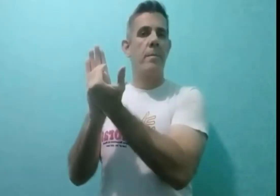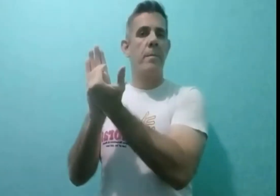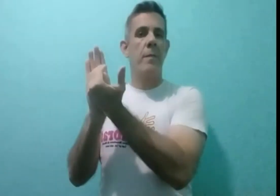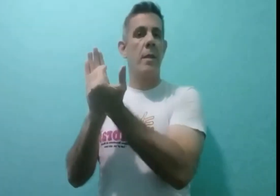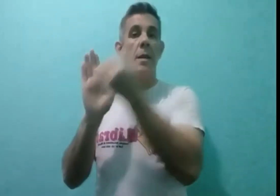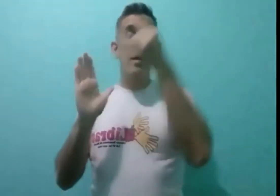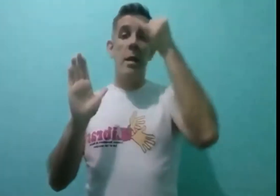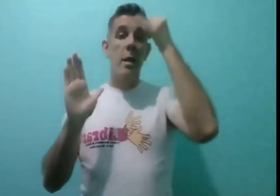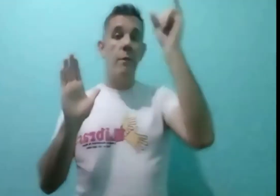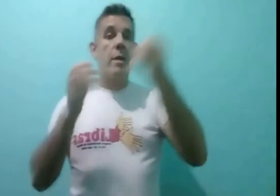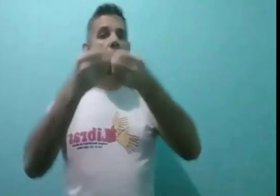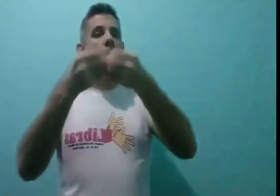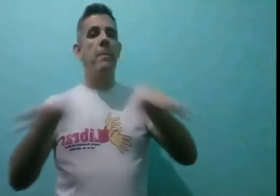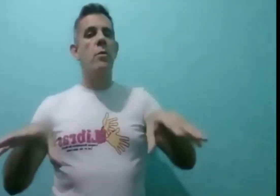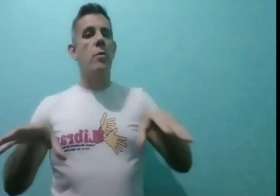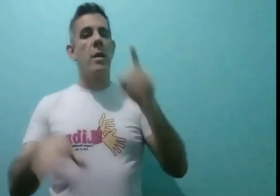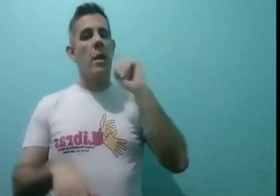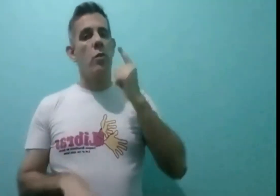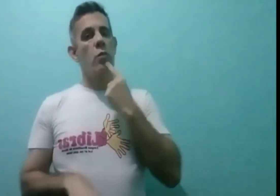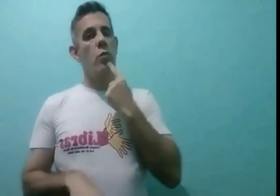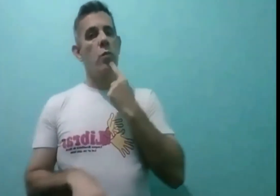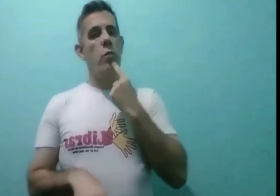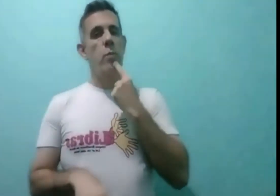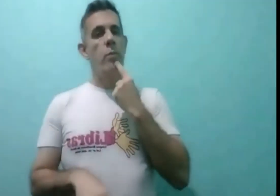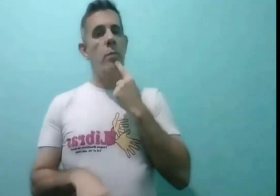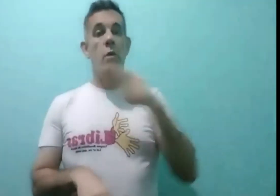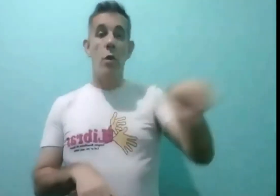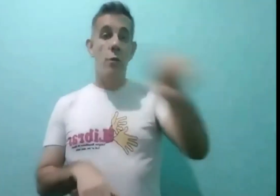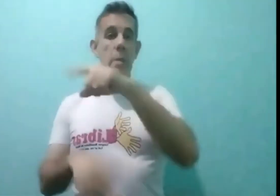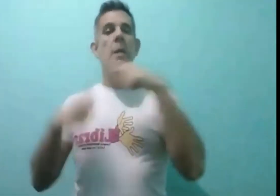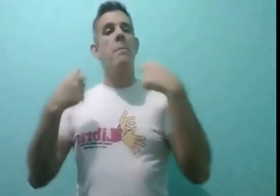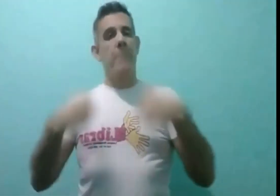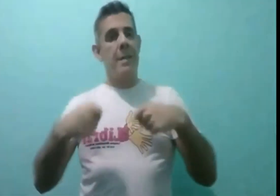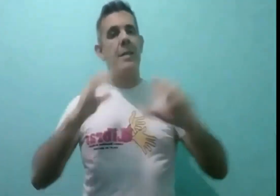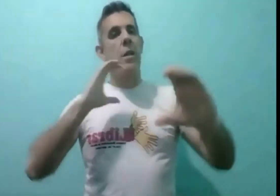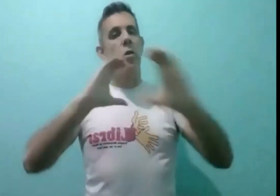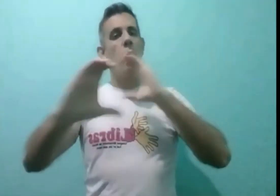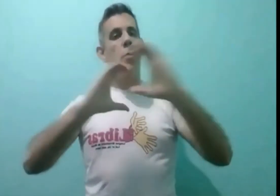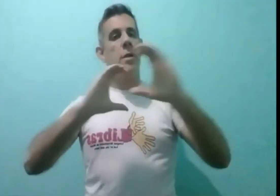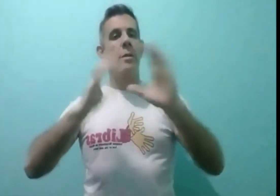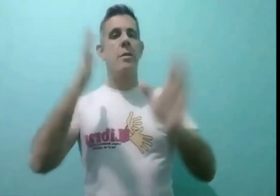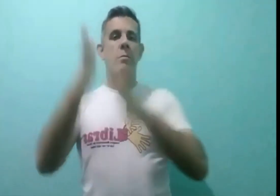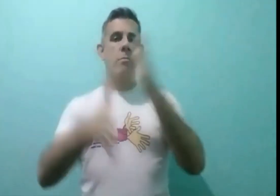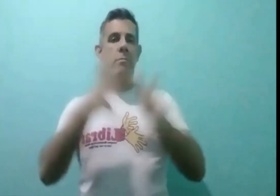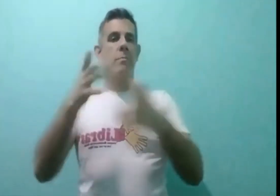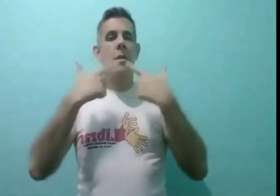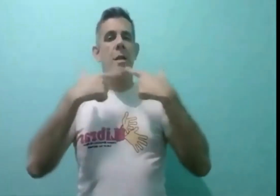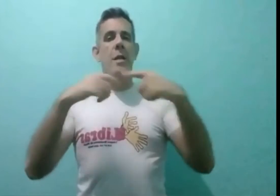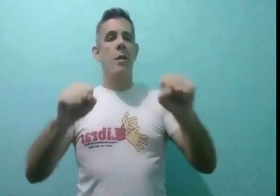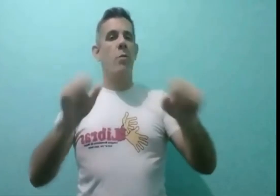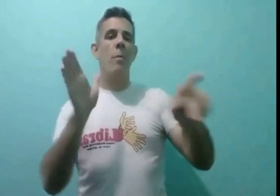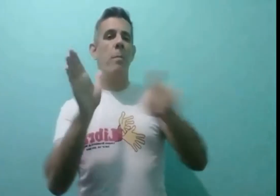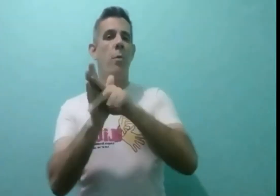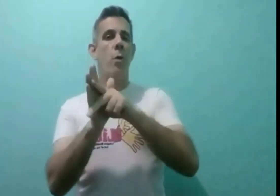artigos, né, permite isso, o que evita o prejuízo, né, diversos prejuízos para a comunidade surda, facilita,